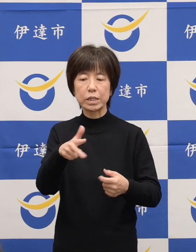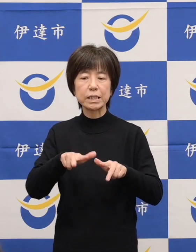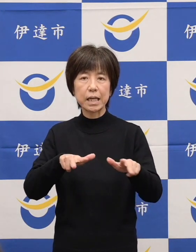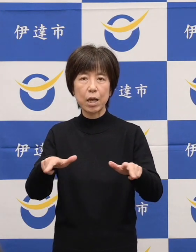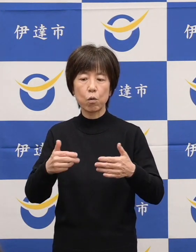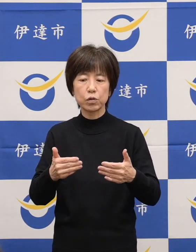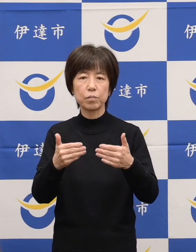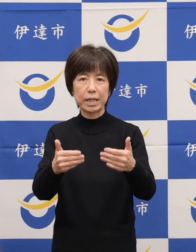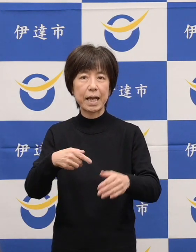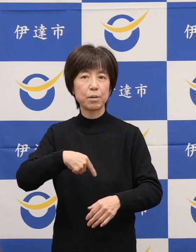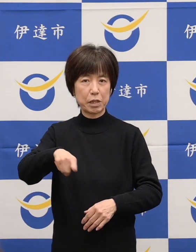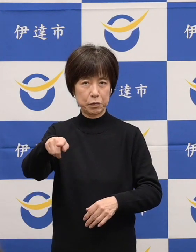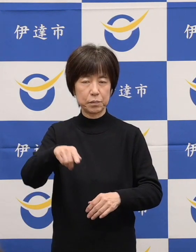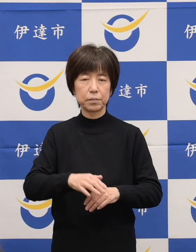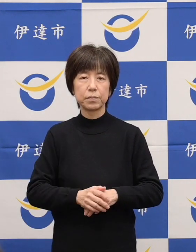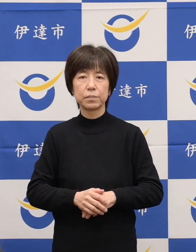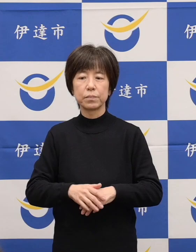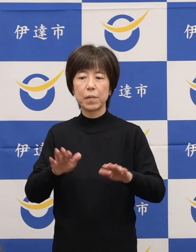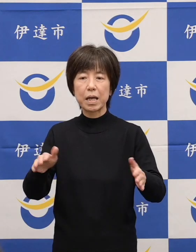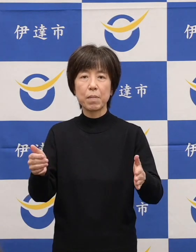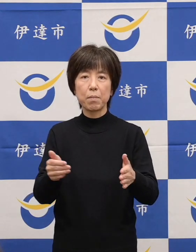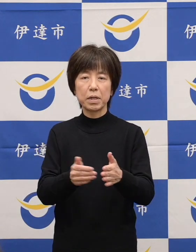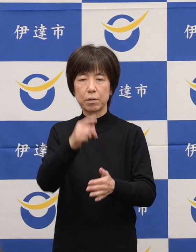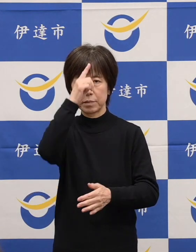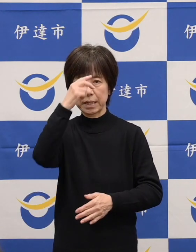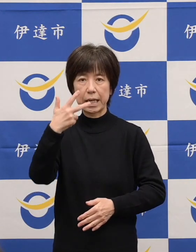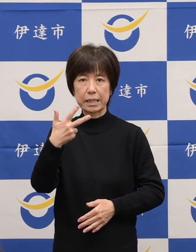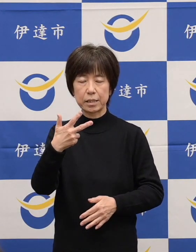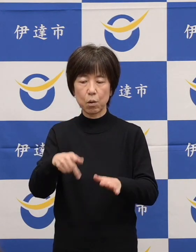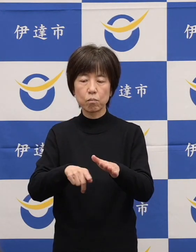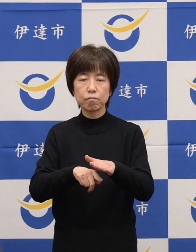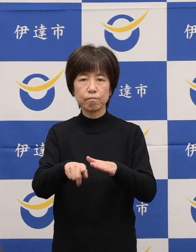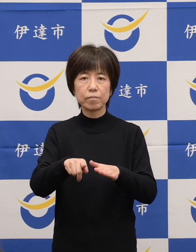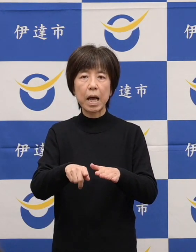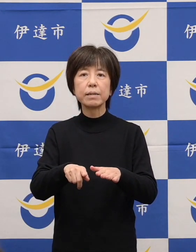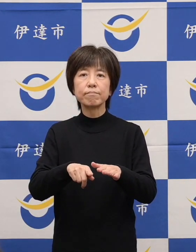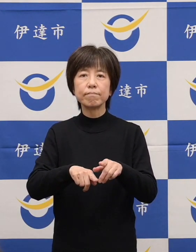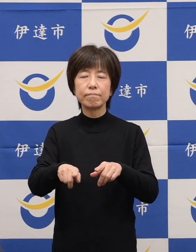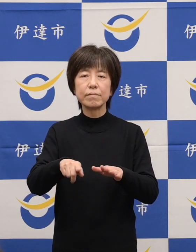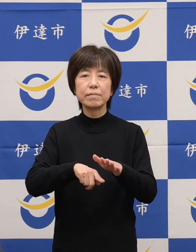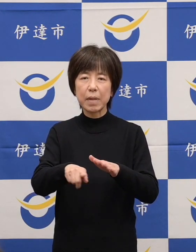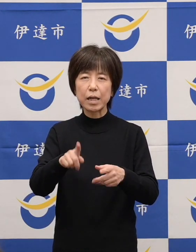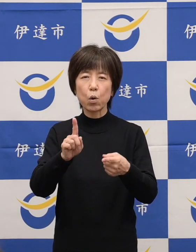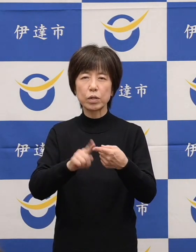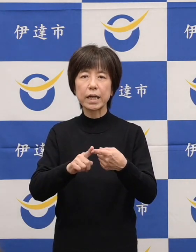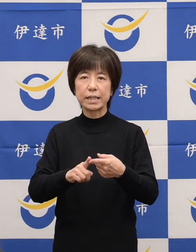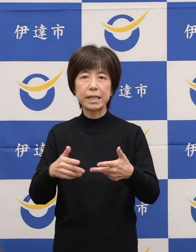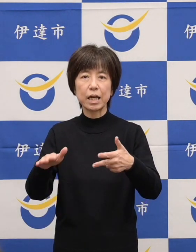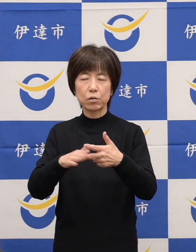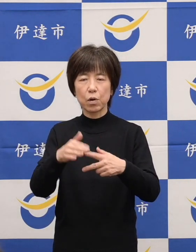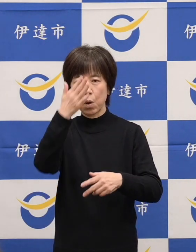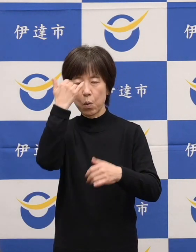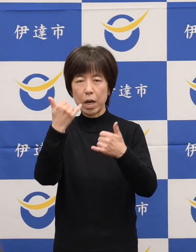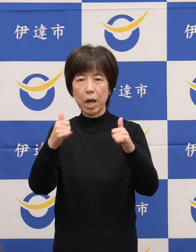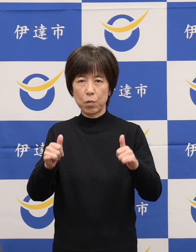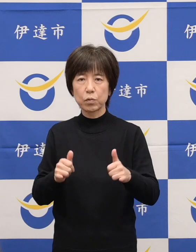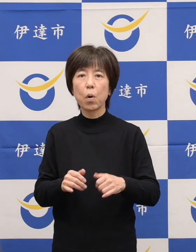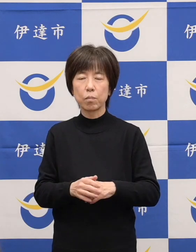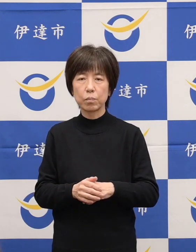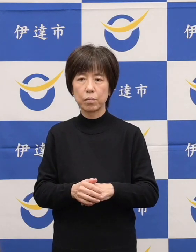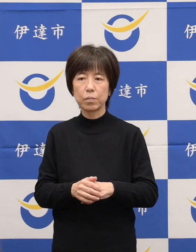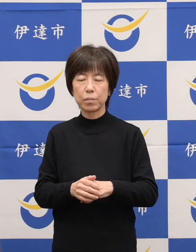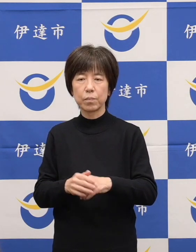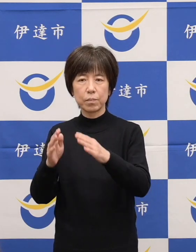。これまでの伊達市の代表的な施策、若者定住のための働く場の確